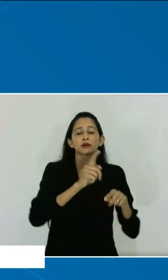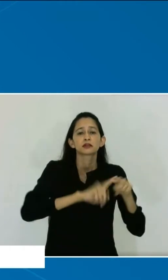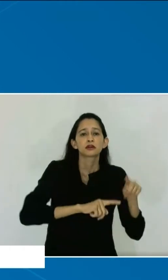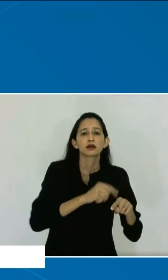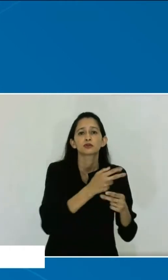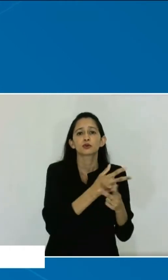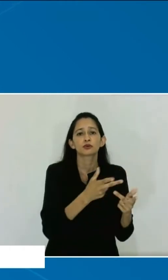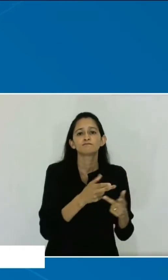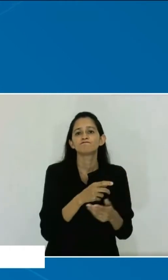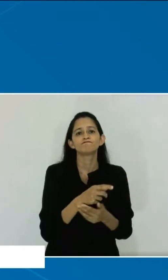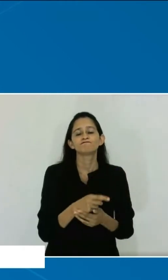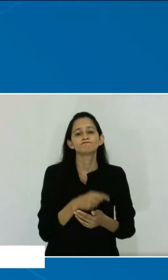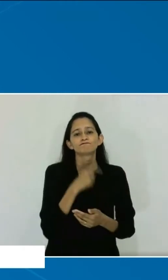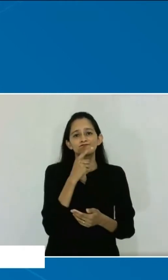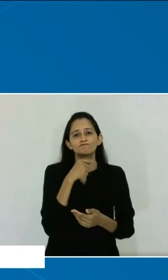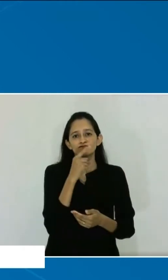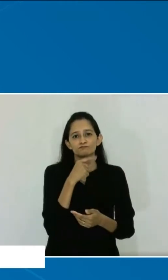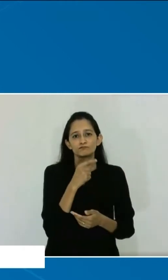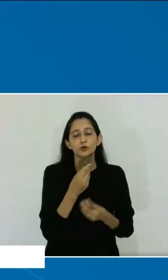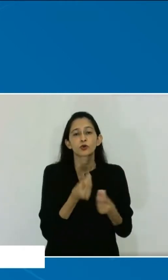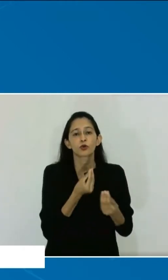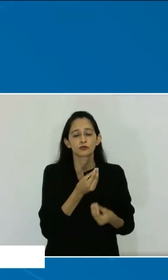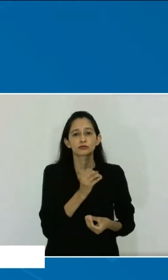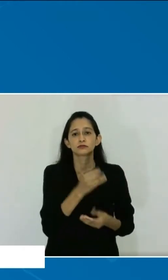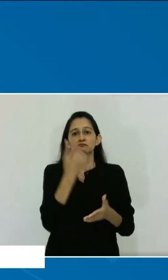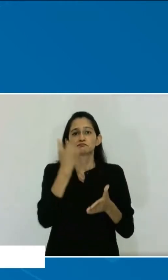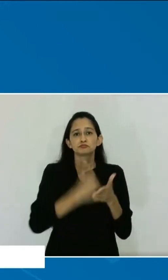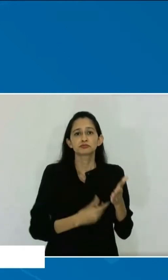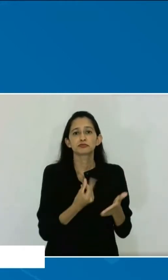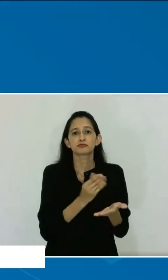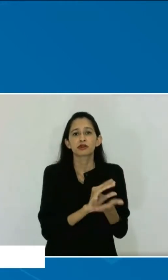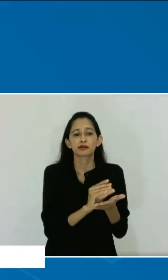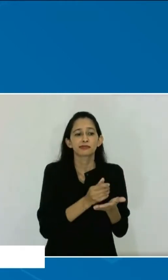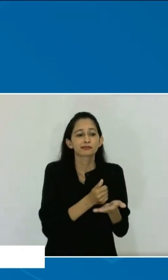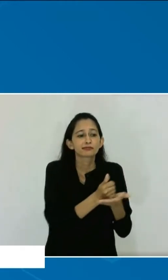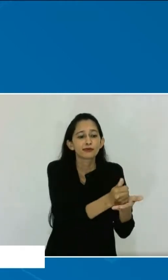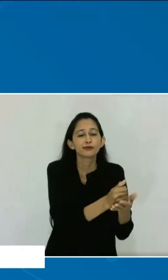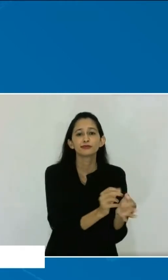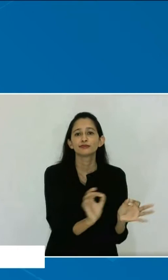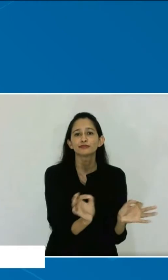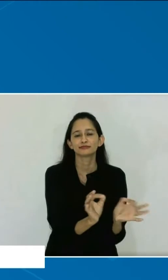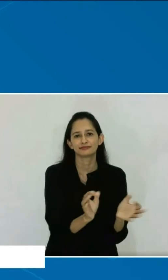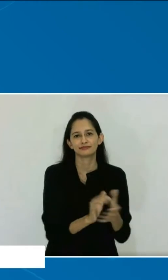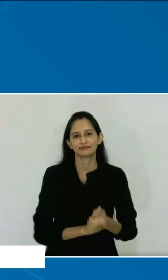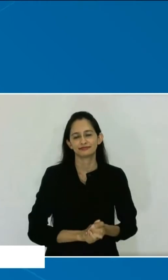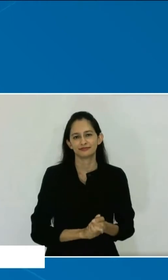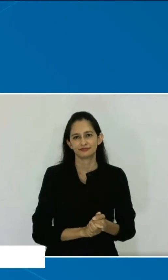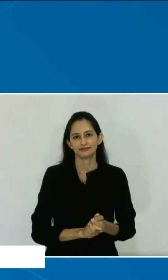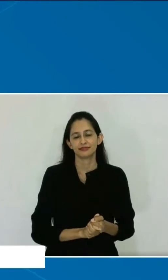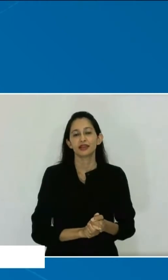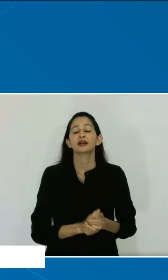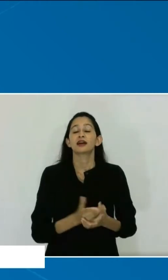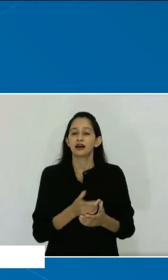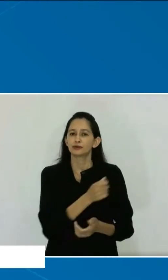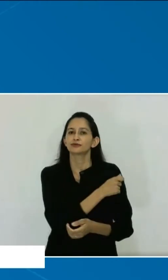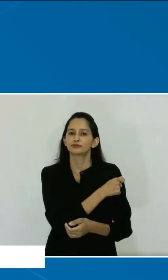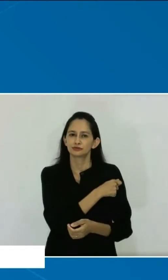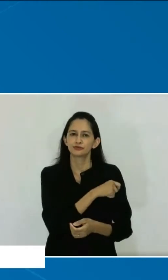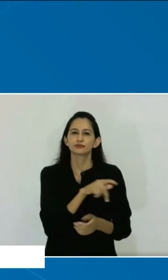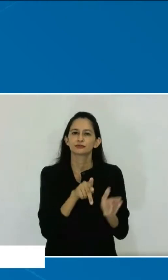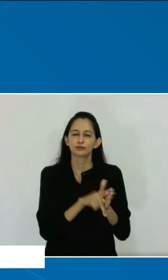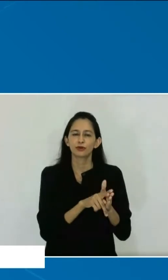turnos nas nossas universidades ingressam por meio do sistema de cotas, são estudantes, em geral, né, em situação